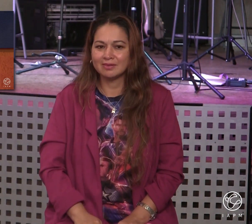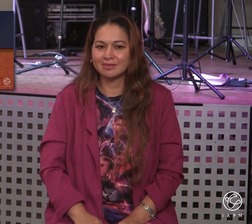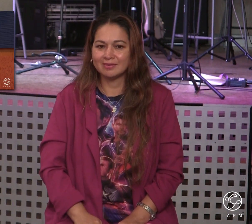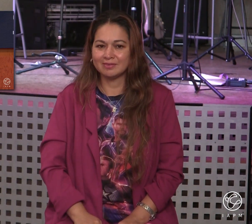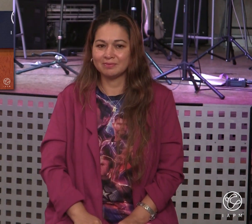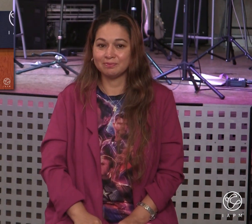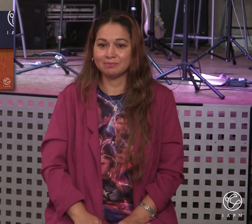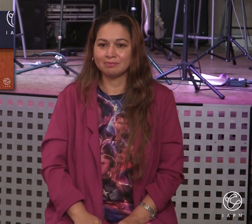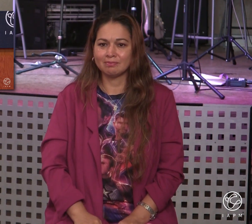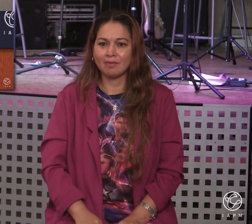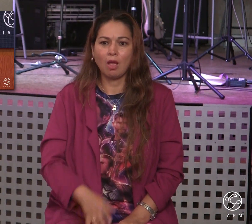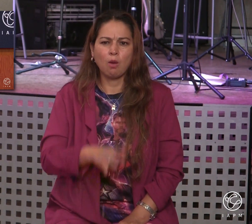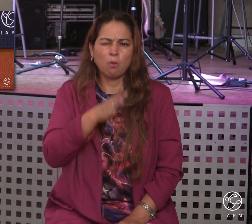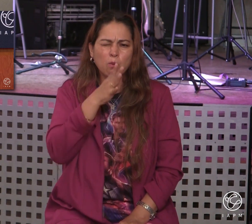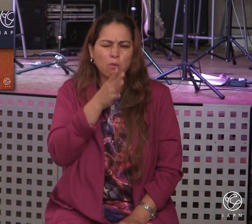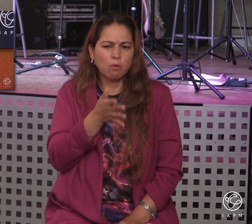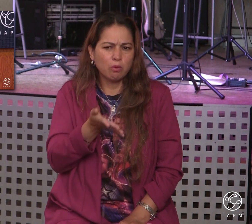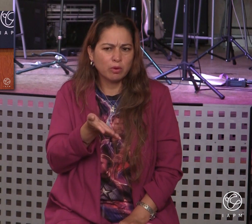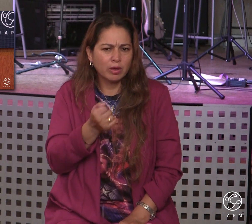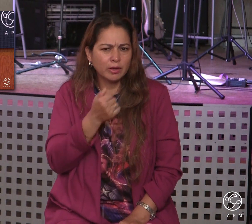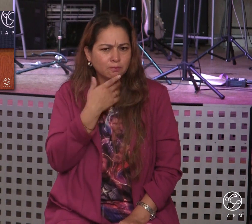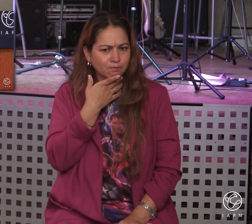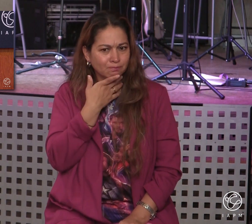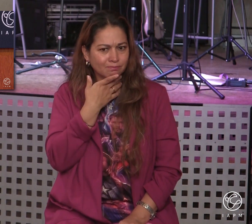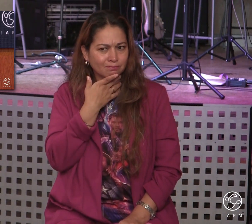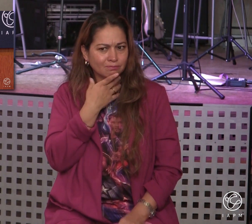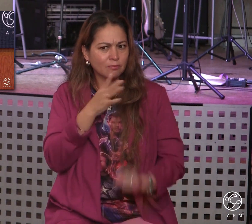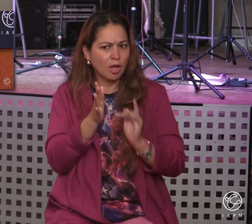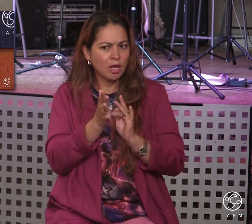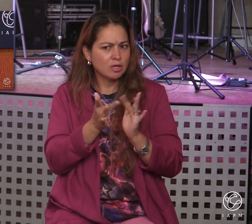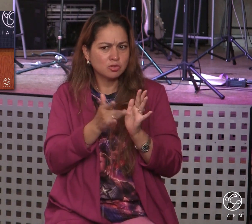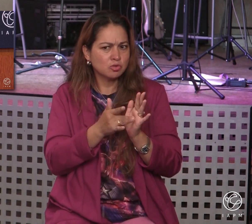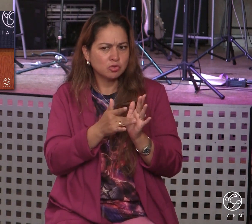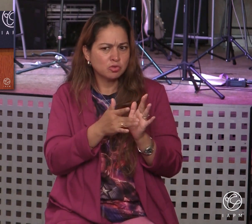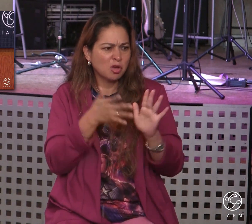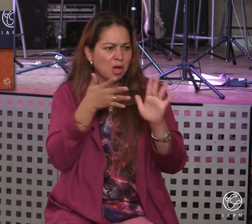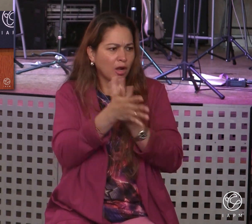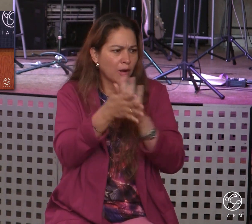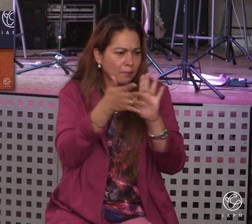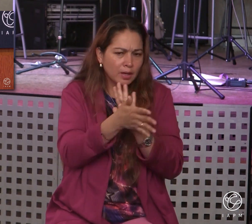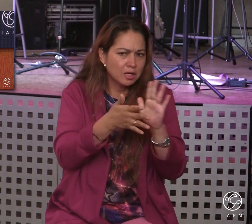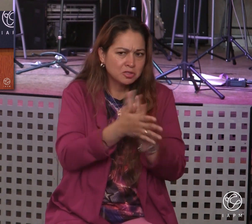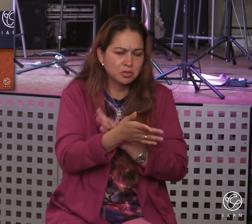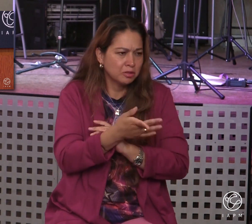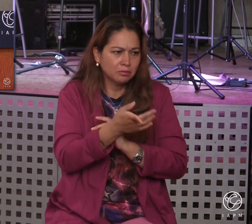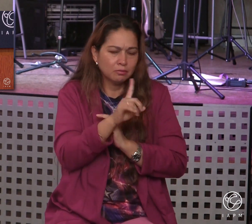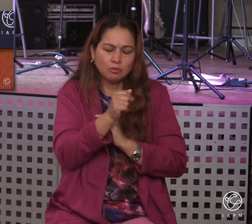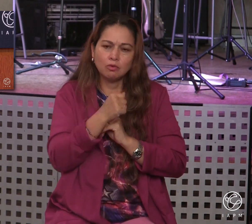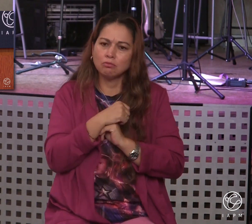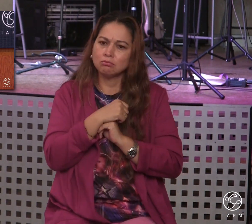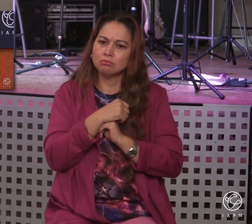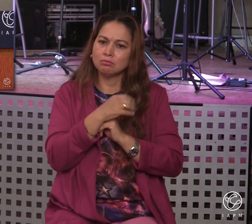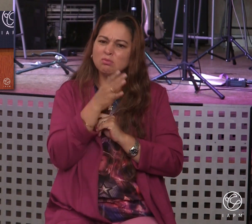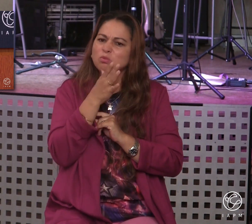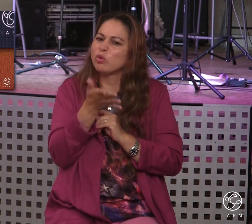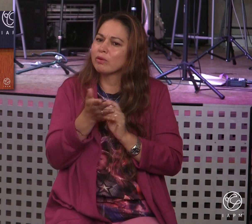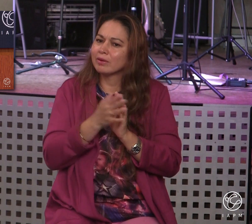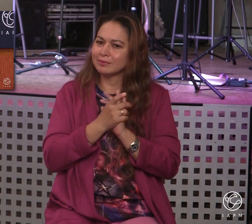no lo hace porque todo esto, y la pregunta era lícita y es